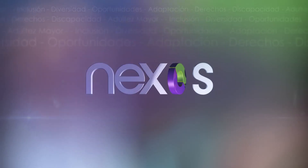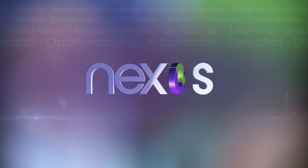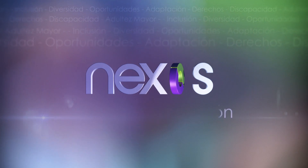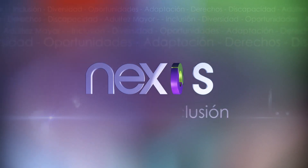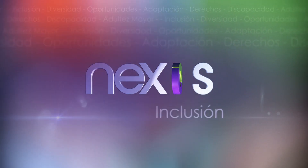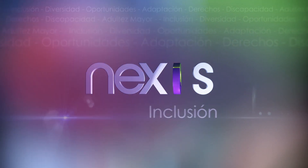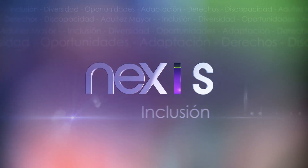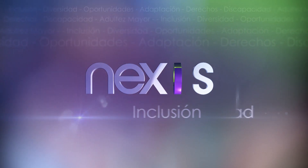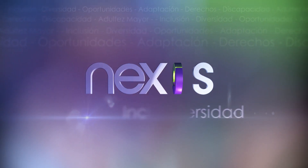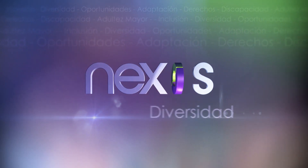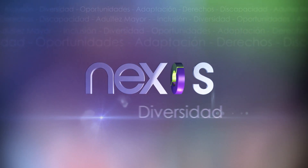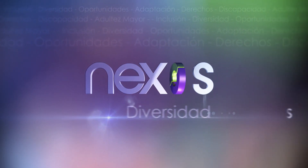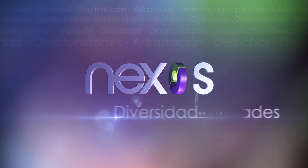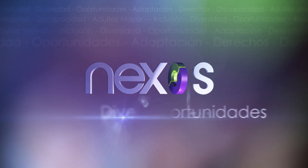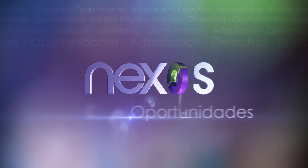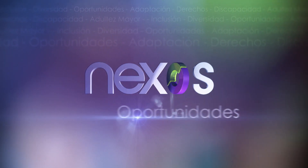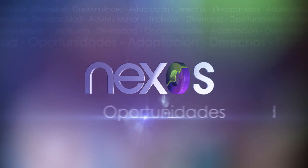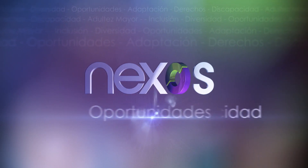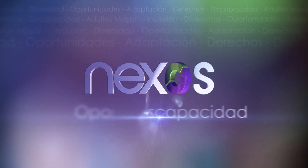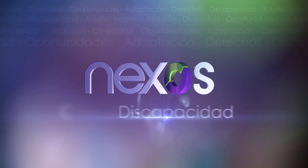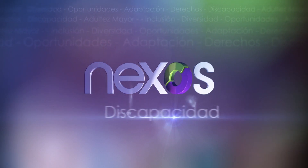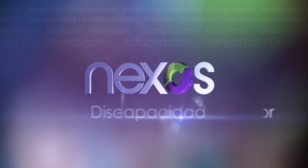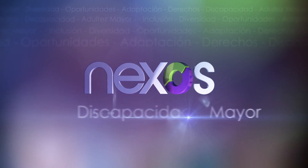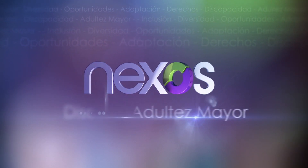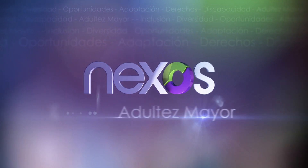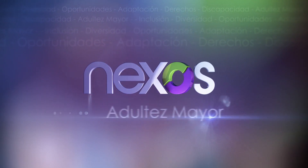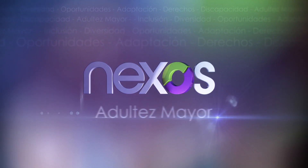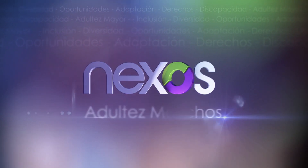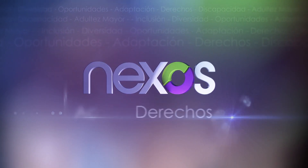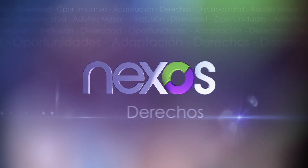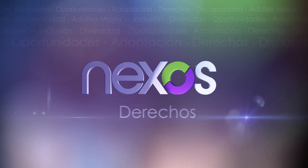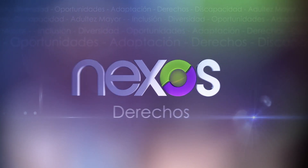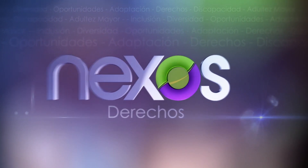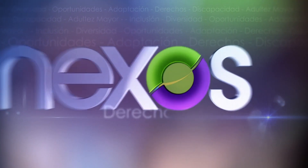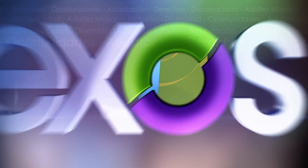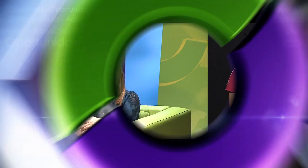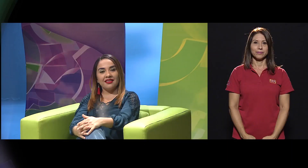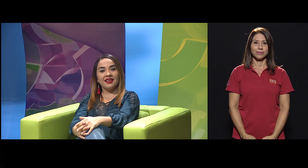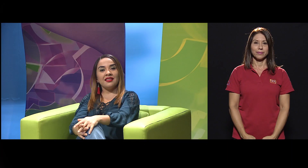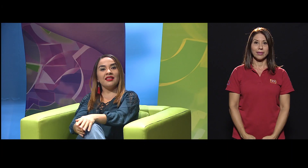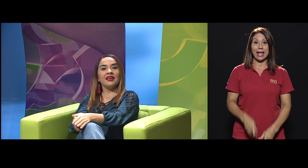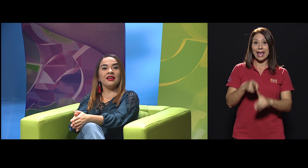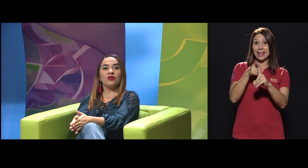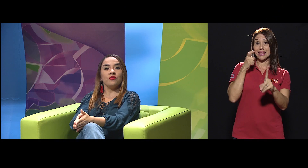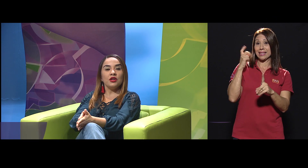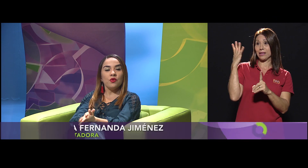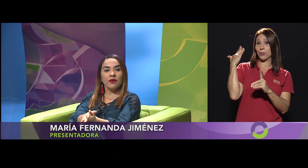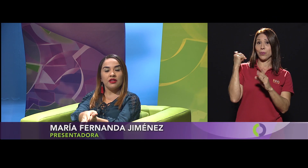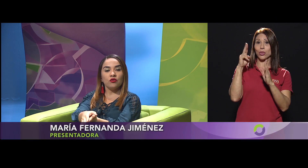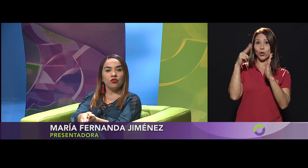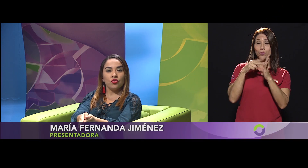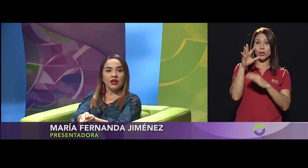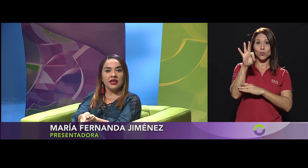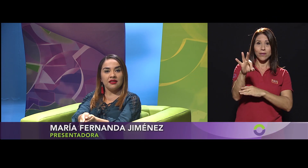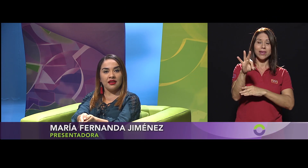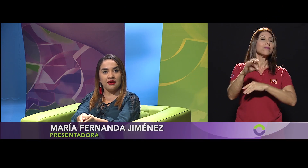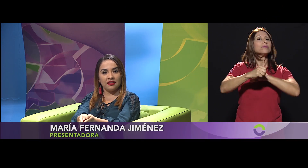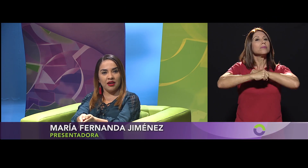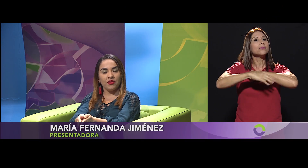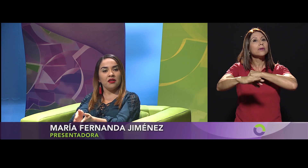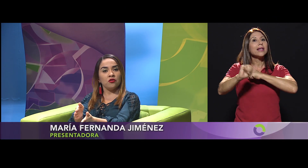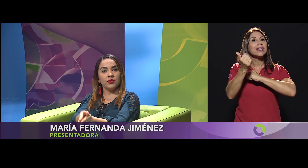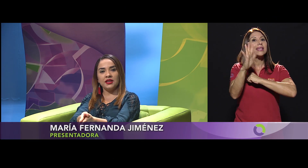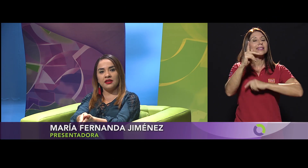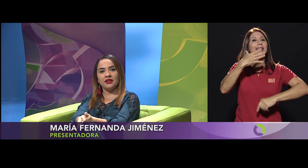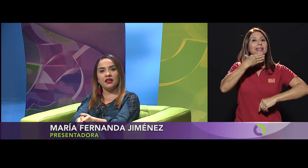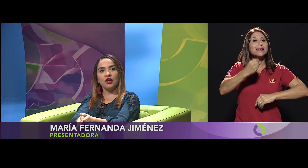atención. Desde 2009 se anunció el 15 de